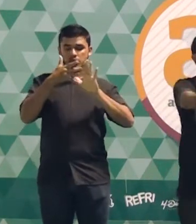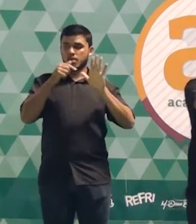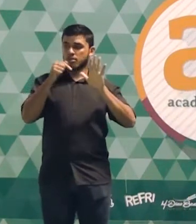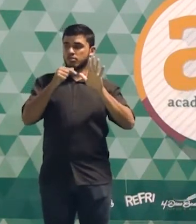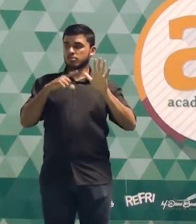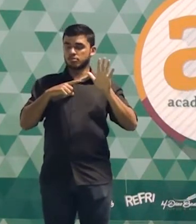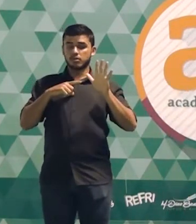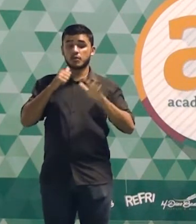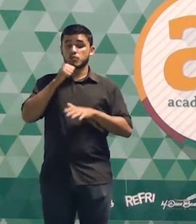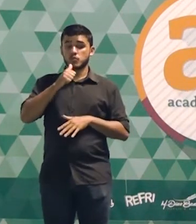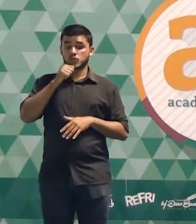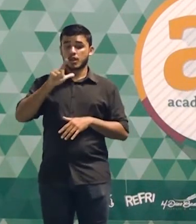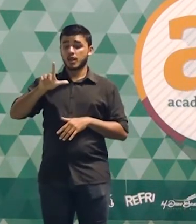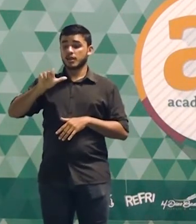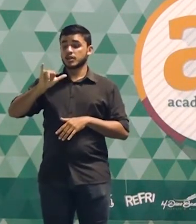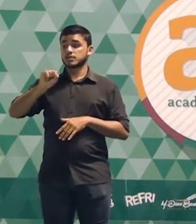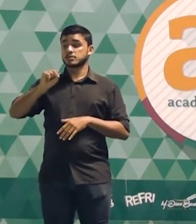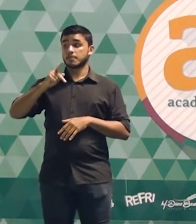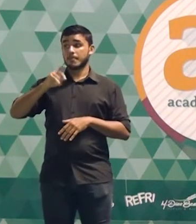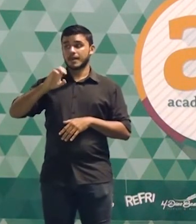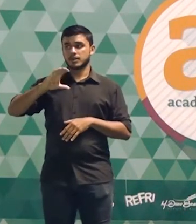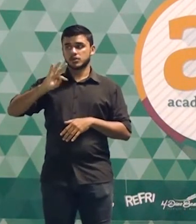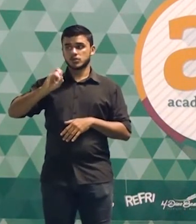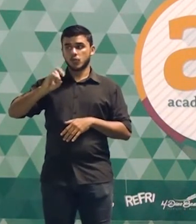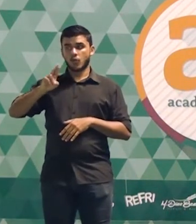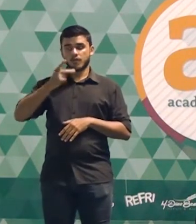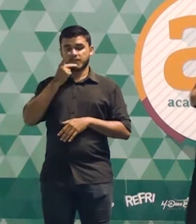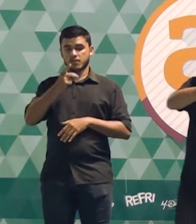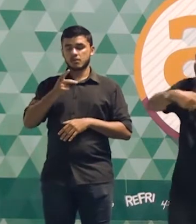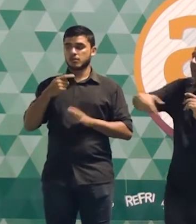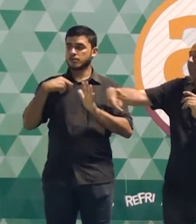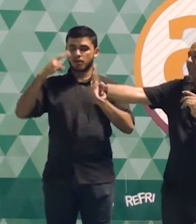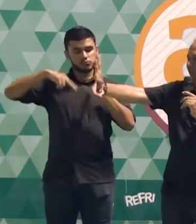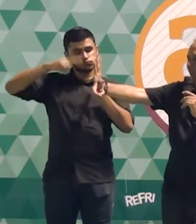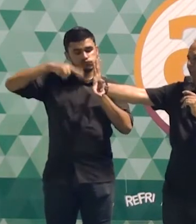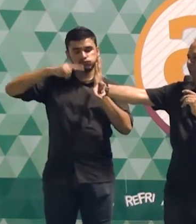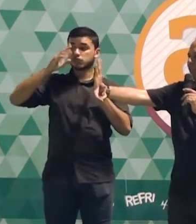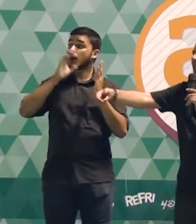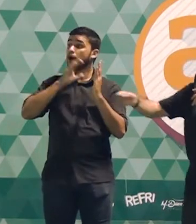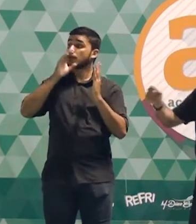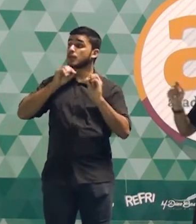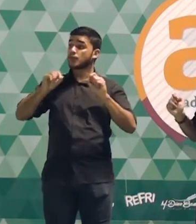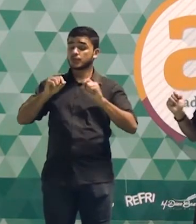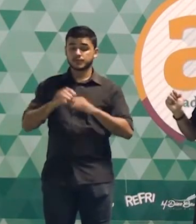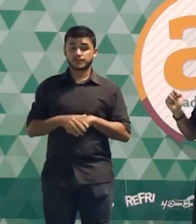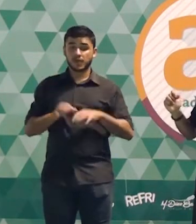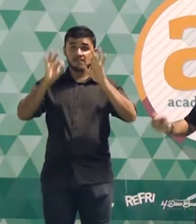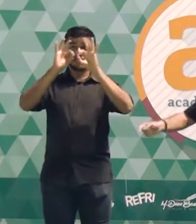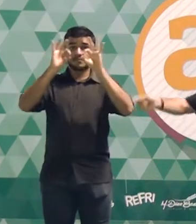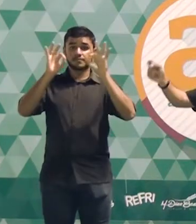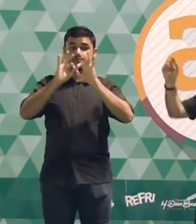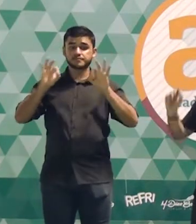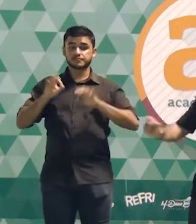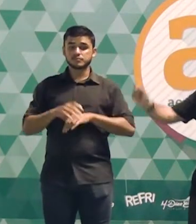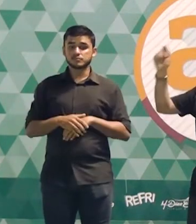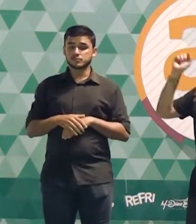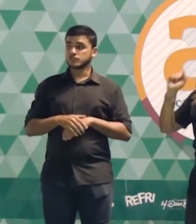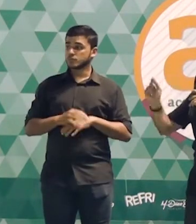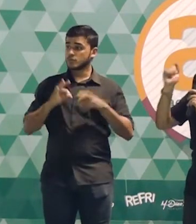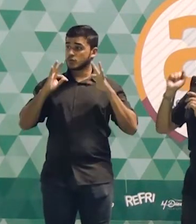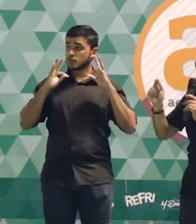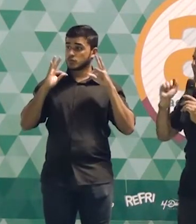a grande Clarice Lispector usa para fazer o leitor ler rapidamente. Sabe o que ela faz? Ela